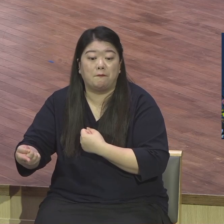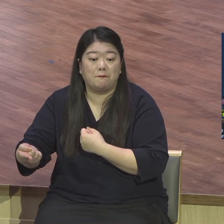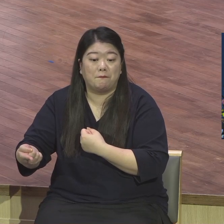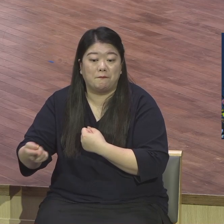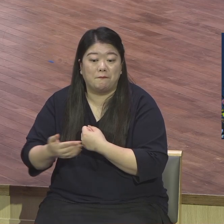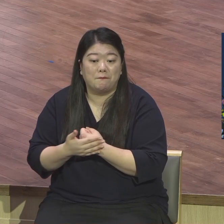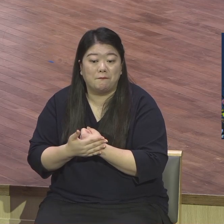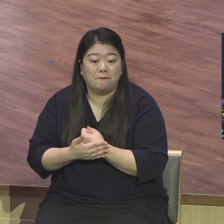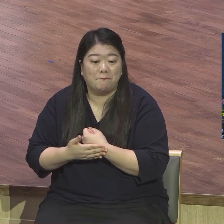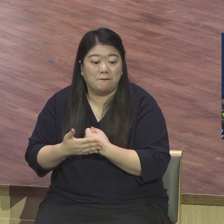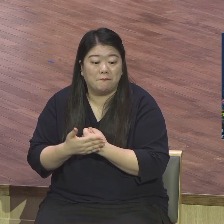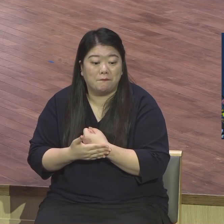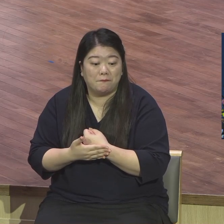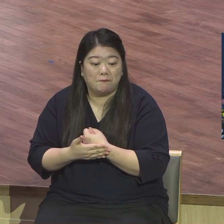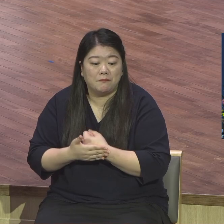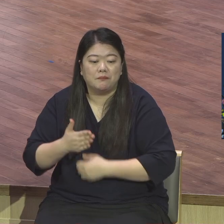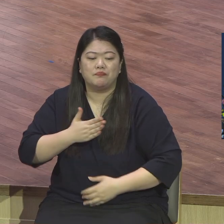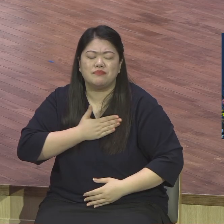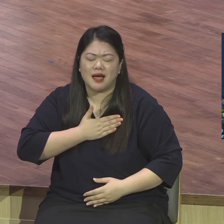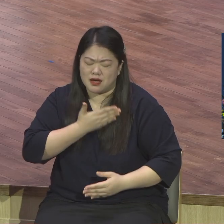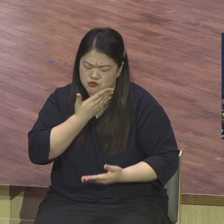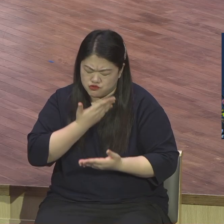죽으실 만큼 내가 존귀한 존재다.